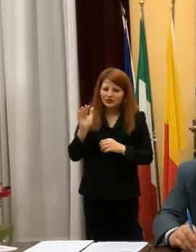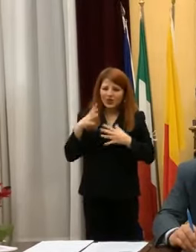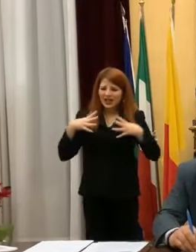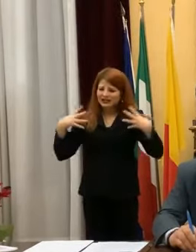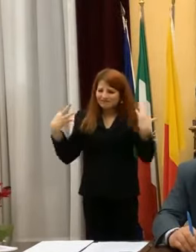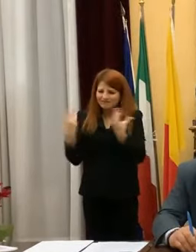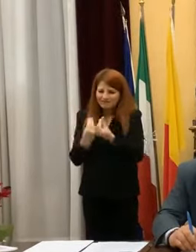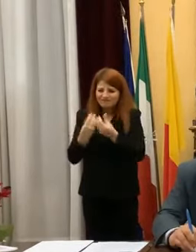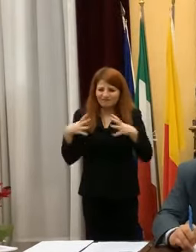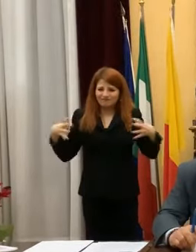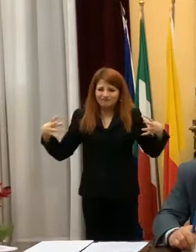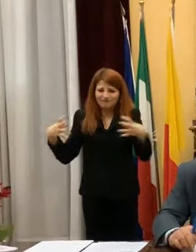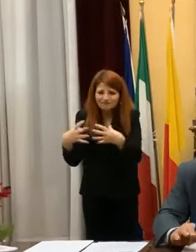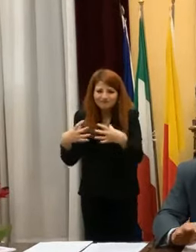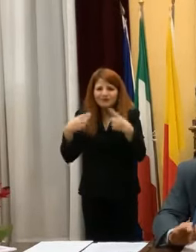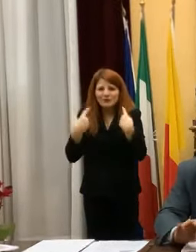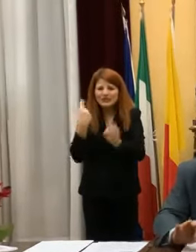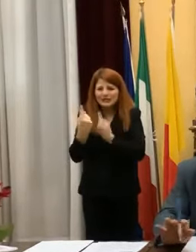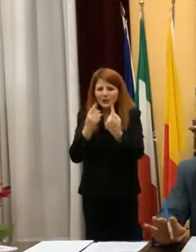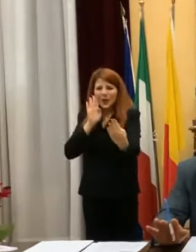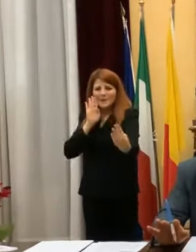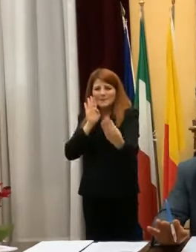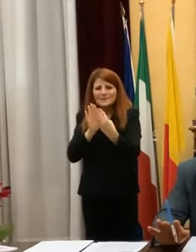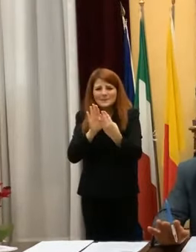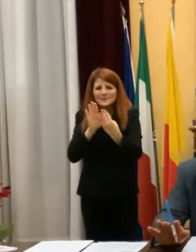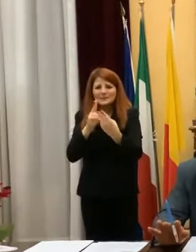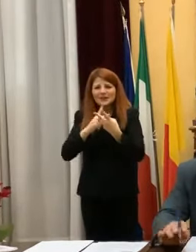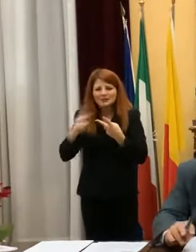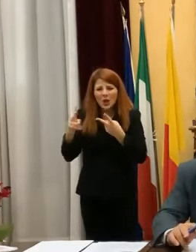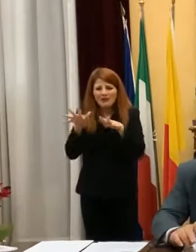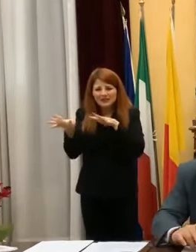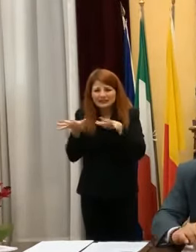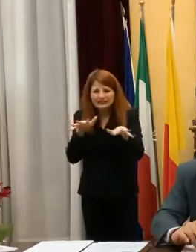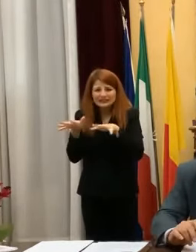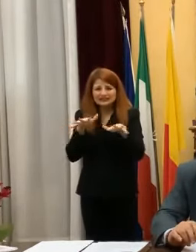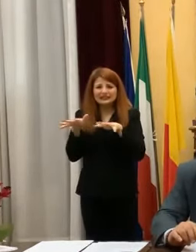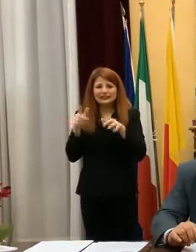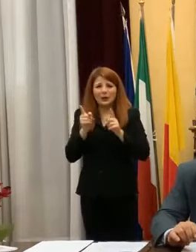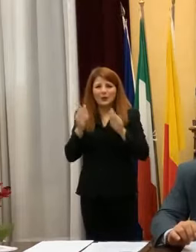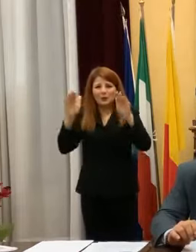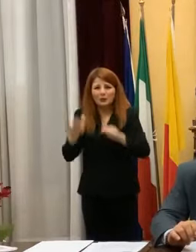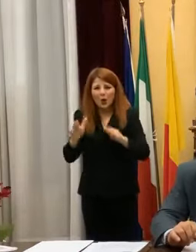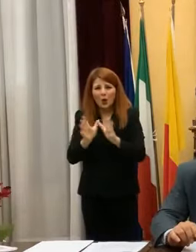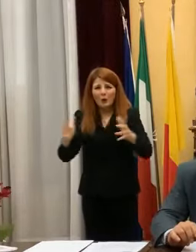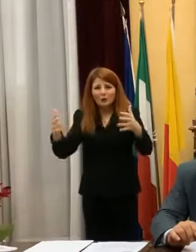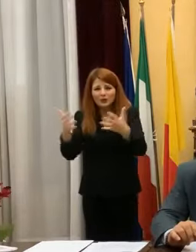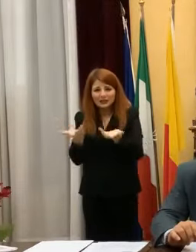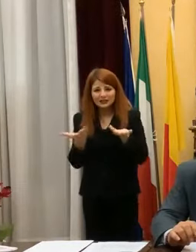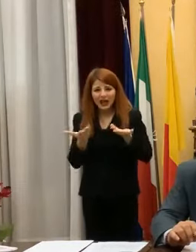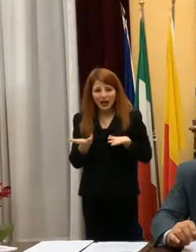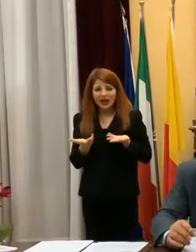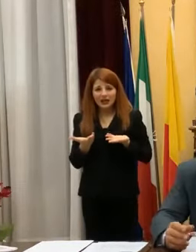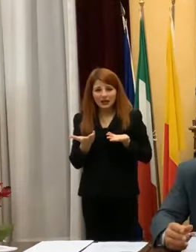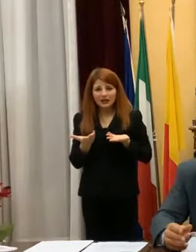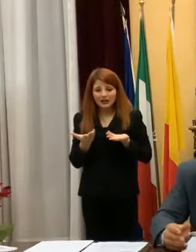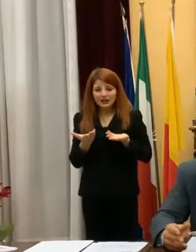affrontato tutta assieme per fare di tutto e di più per cercare di tutelare la nostra comunità.